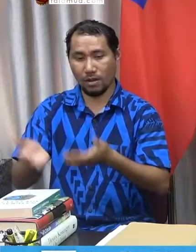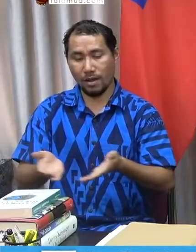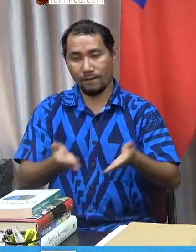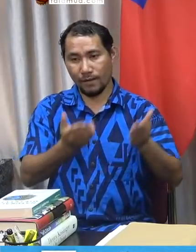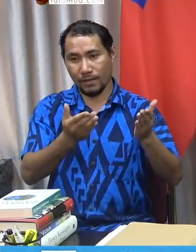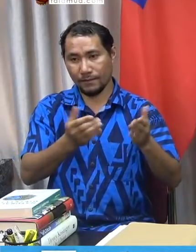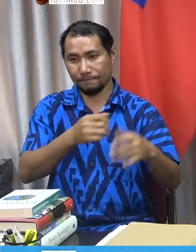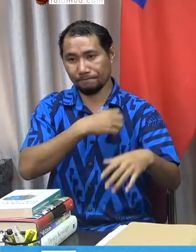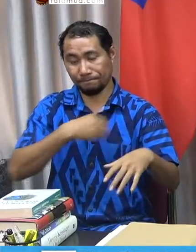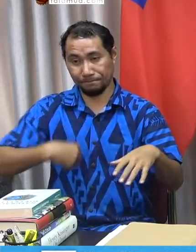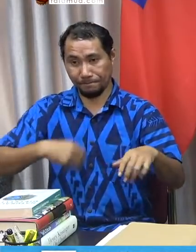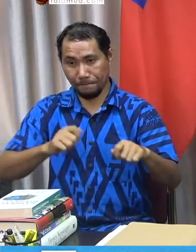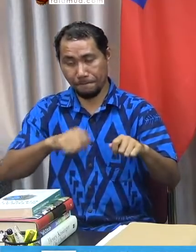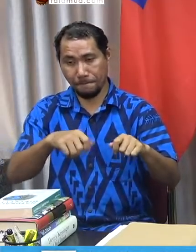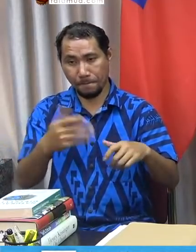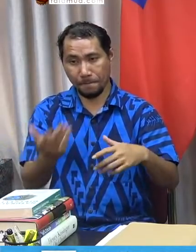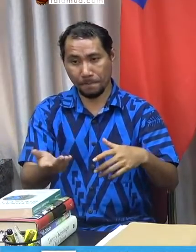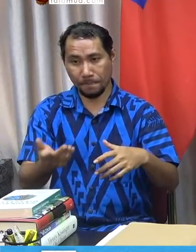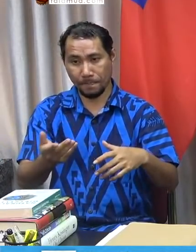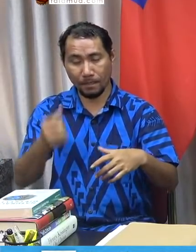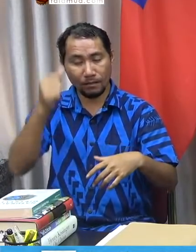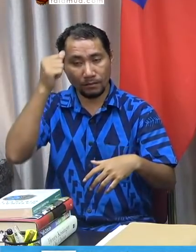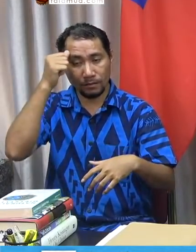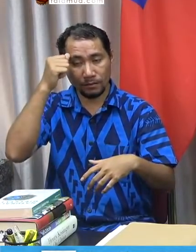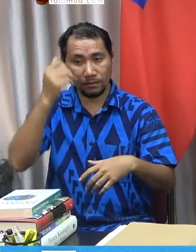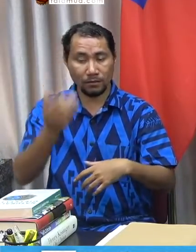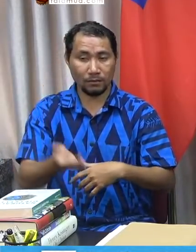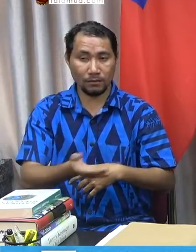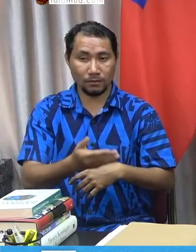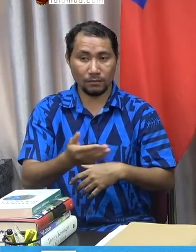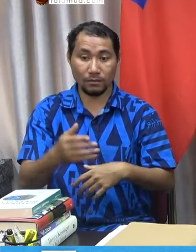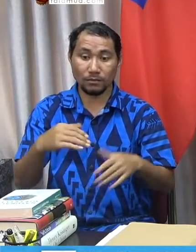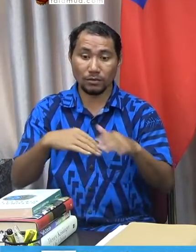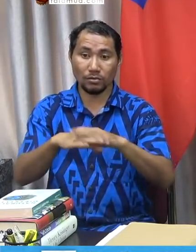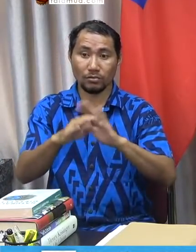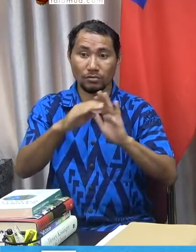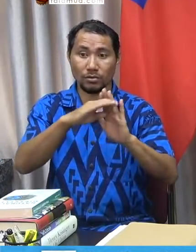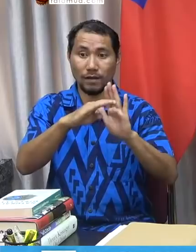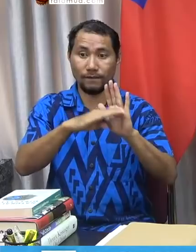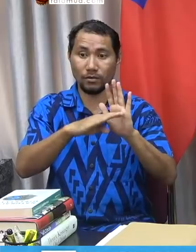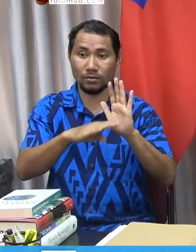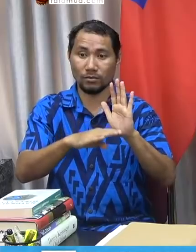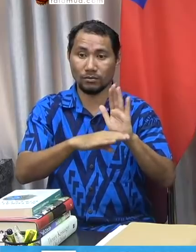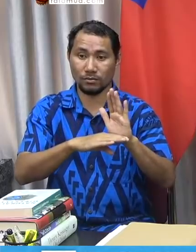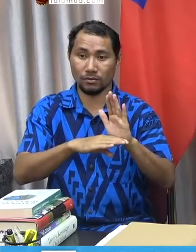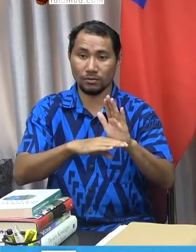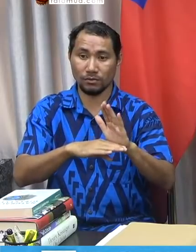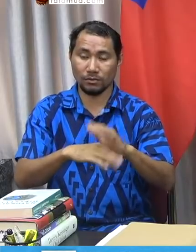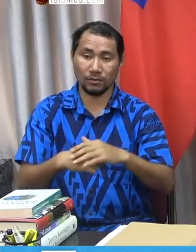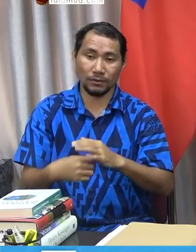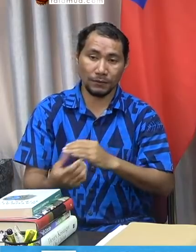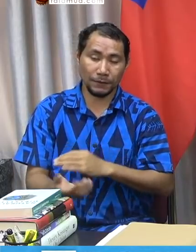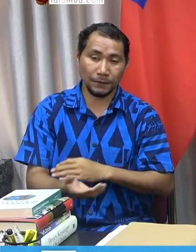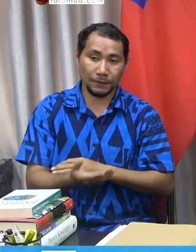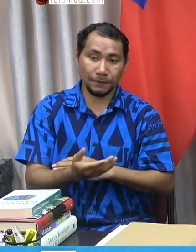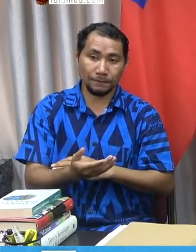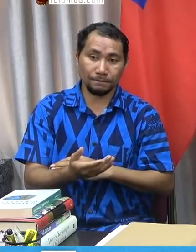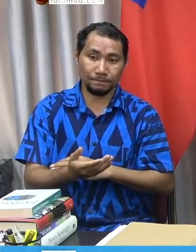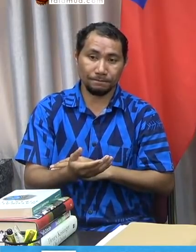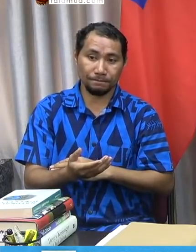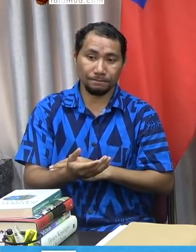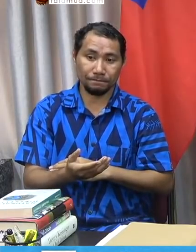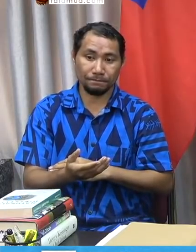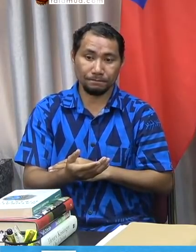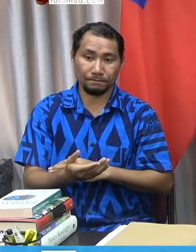kuenga. Ona ua maa ua i le tūla fono o lo o ai ai le whaangaio i